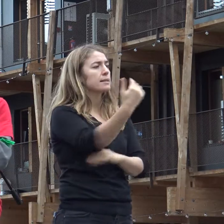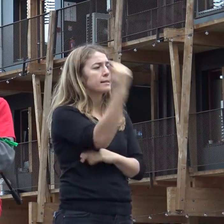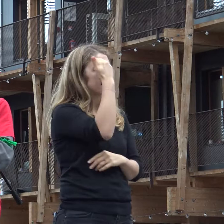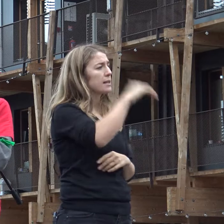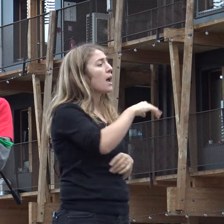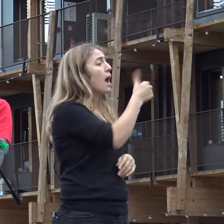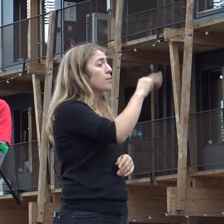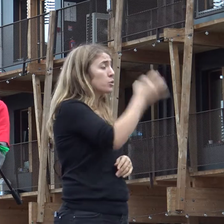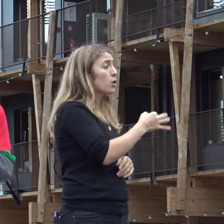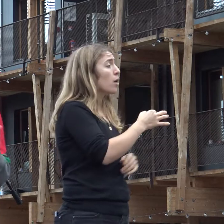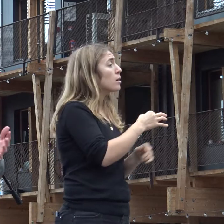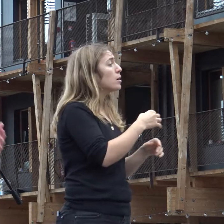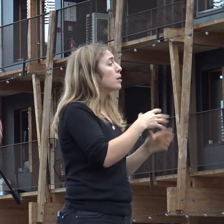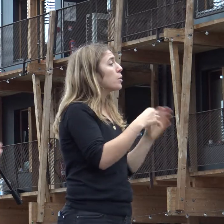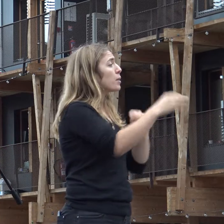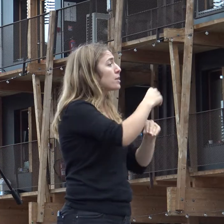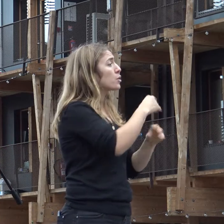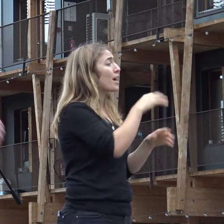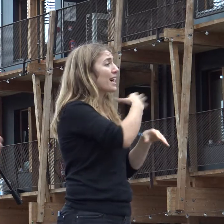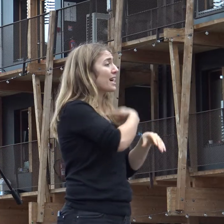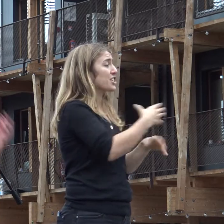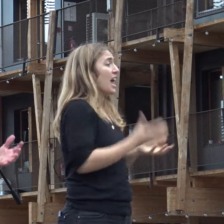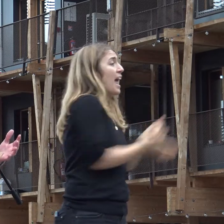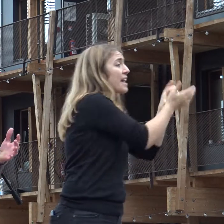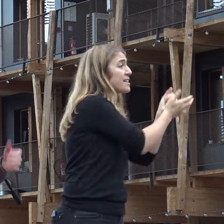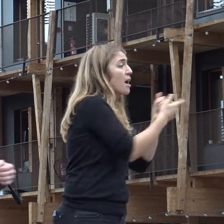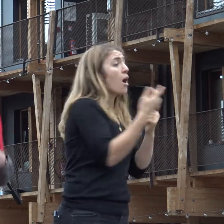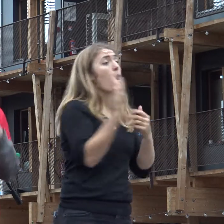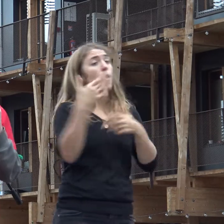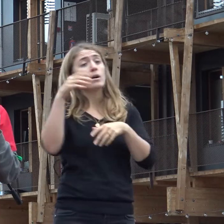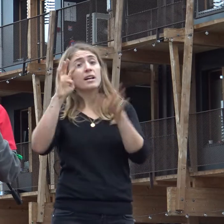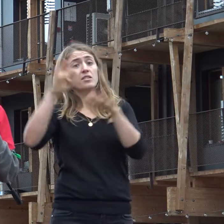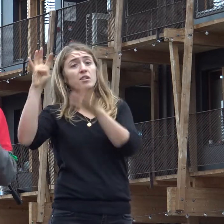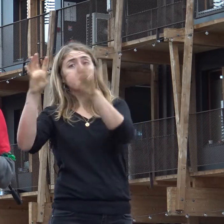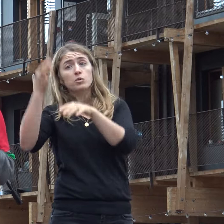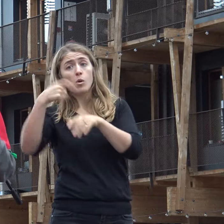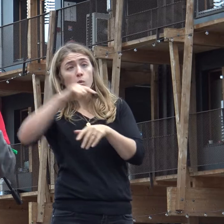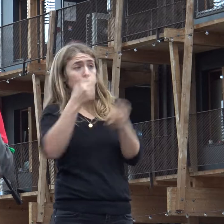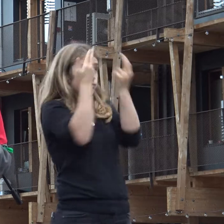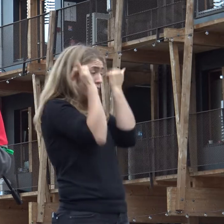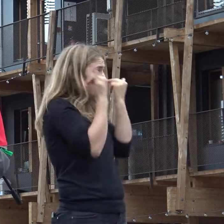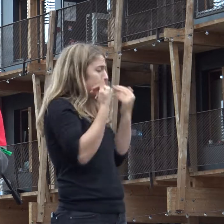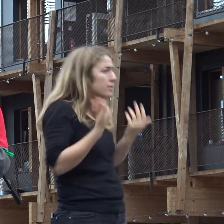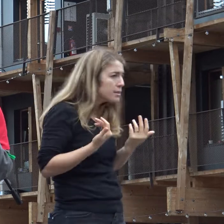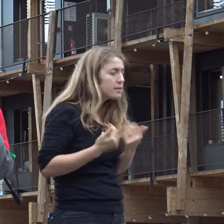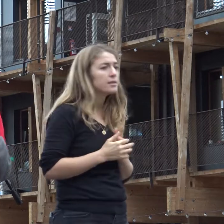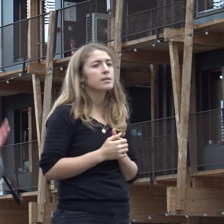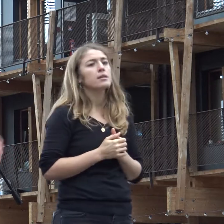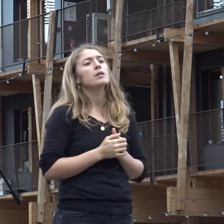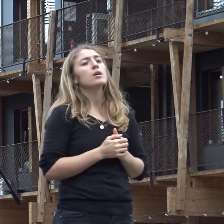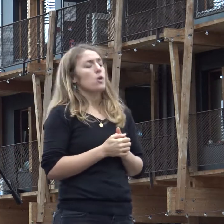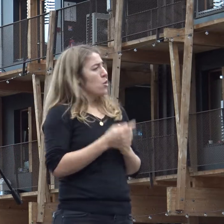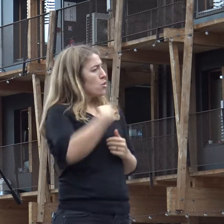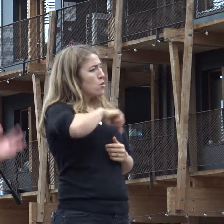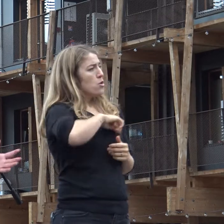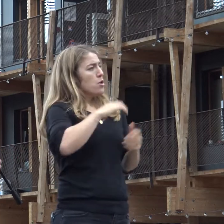99% de la population qui reste, elle subit cette politique. Et c'est seulement en allant chercher l'argent là où il est,